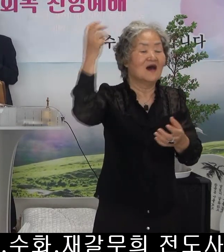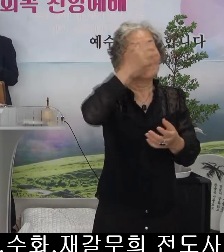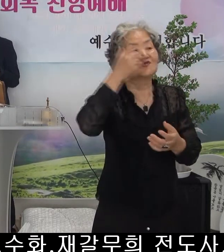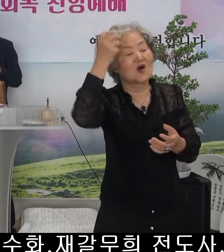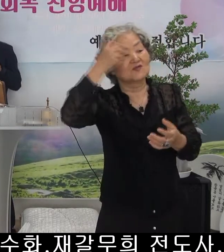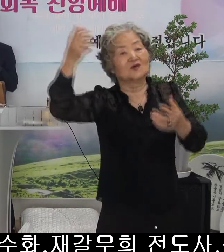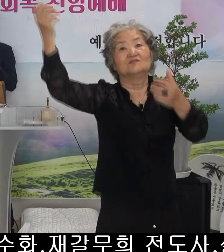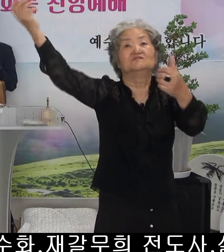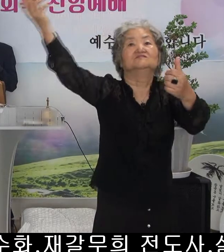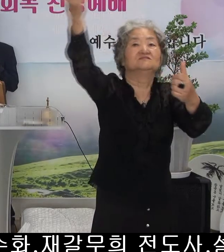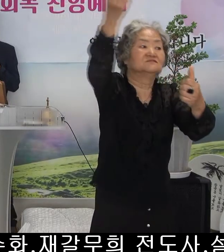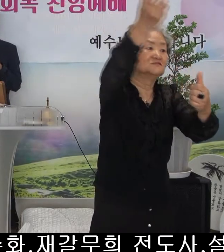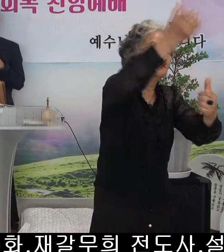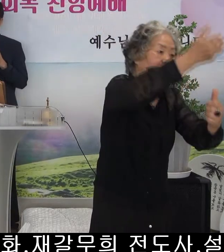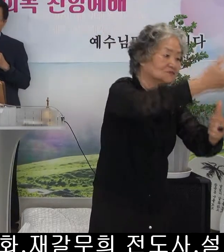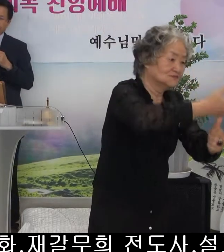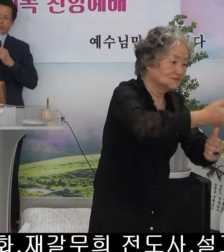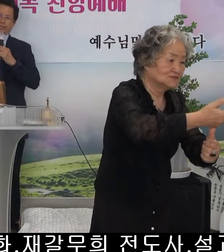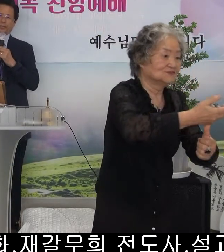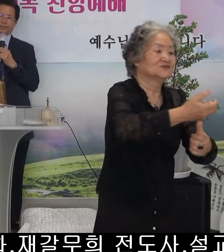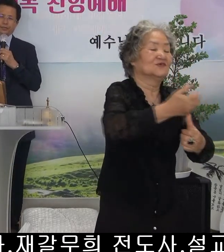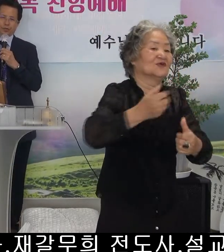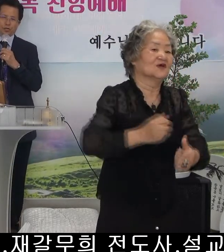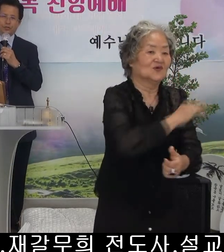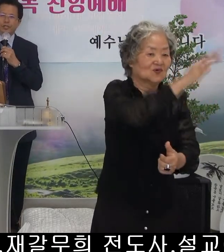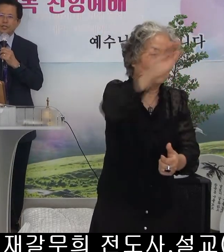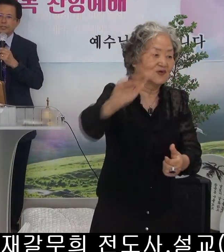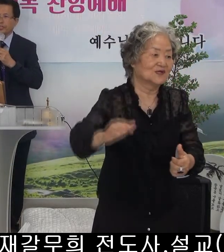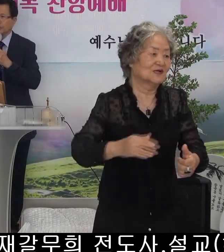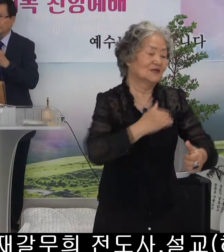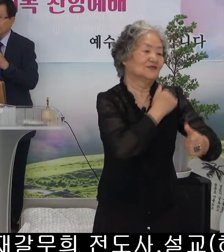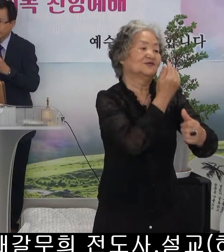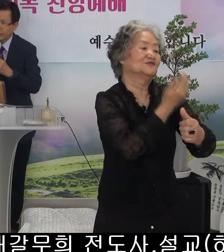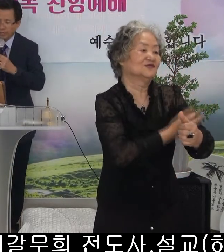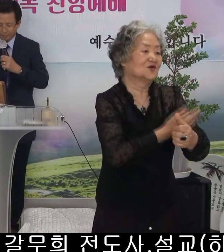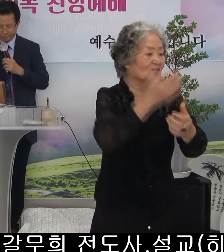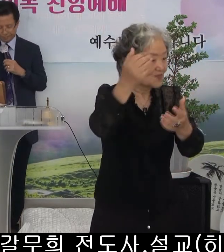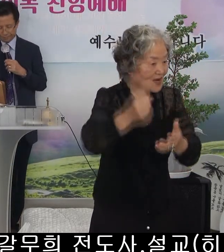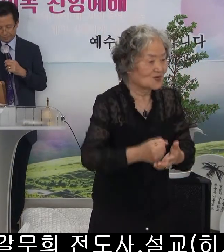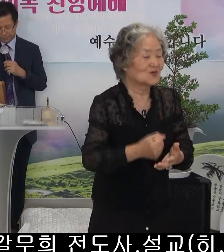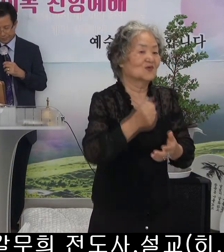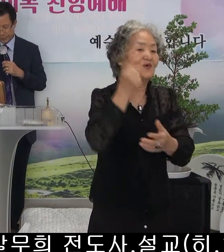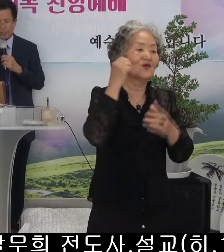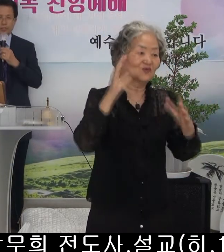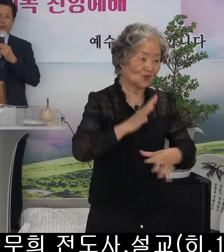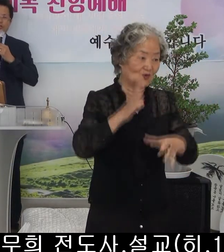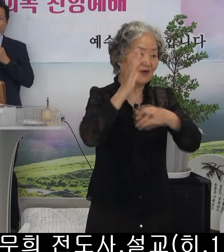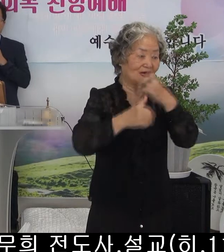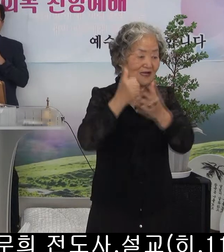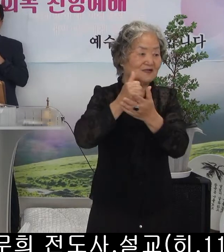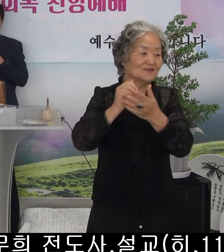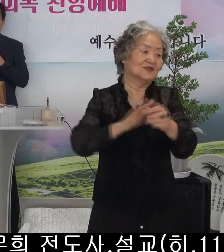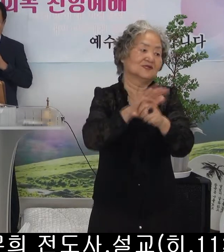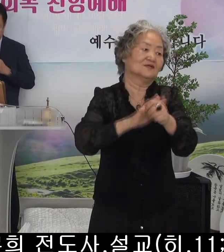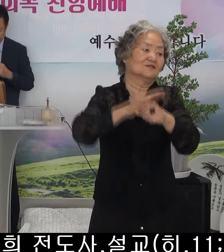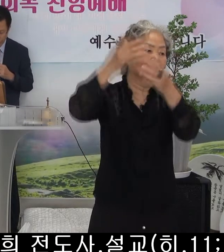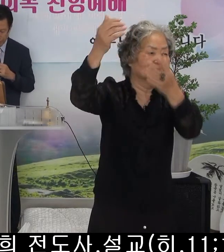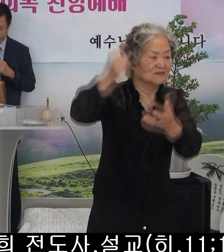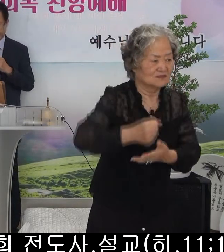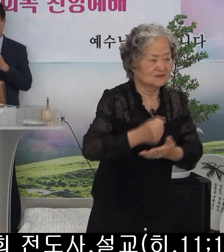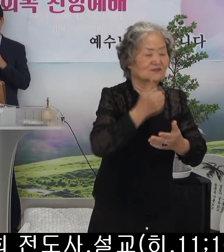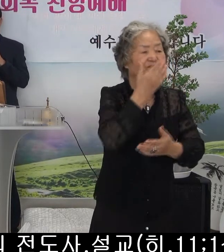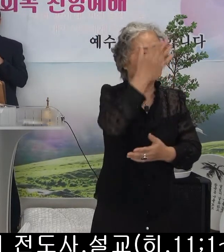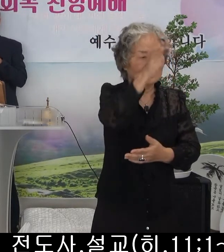받고 성령의 능력을 받고 하나님의 놀라운 사람이 된 줄로 믿습니다. 사랑하는 우리 동역자님 그리고